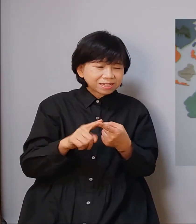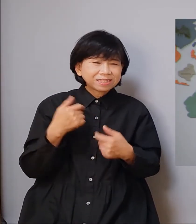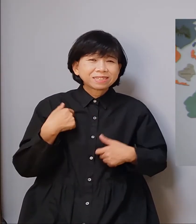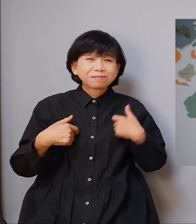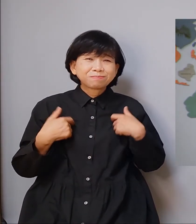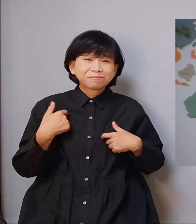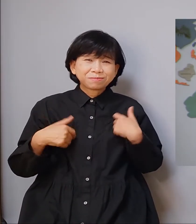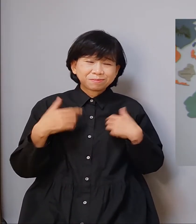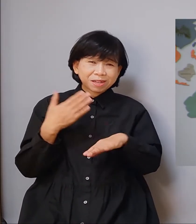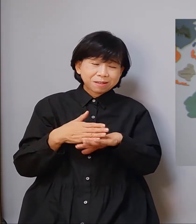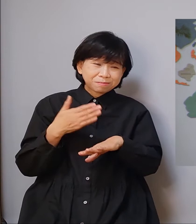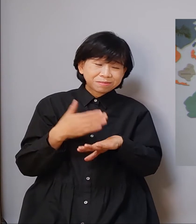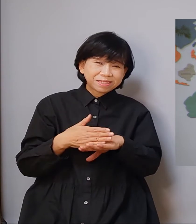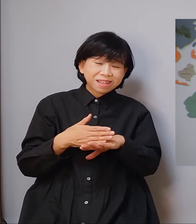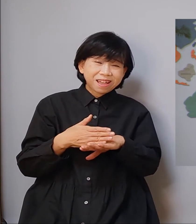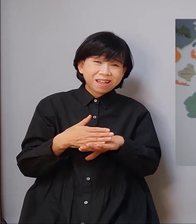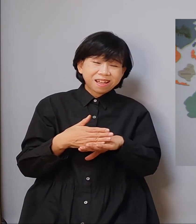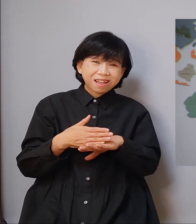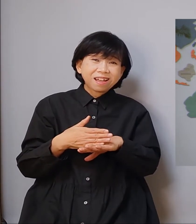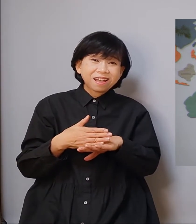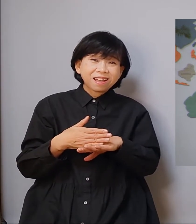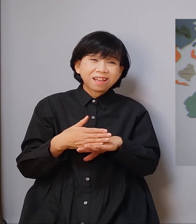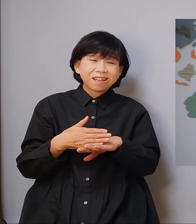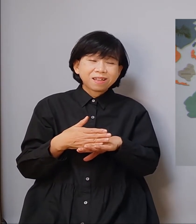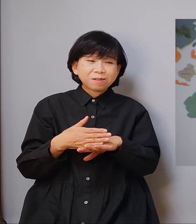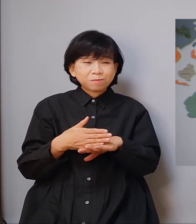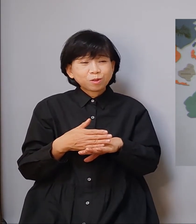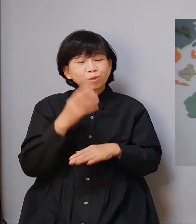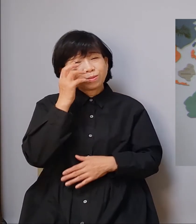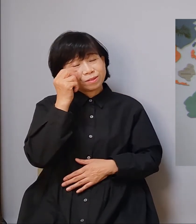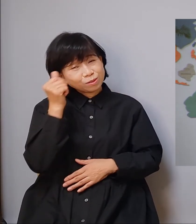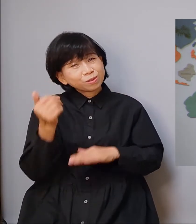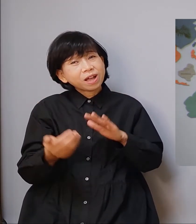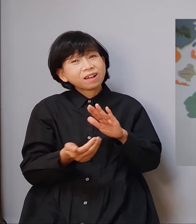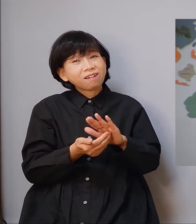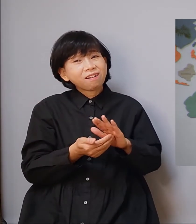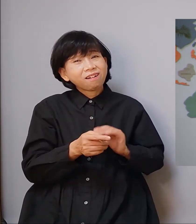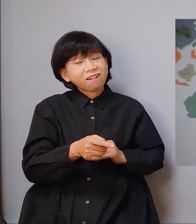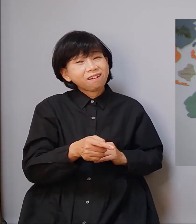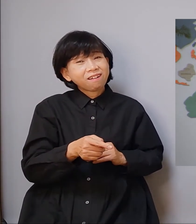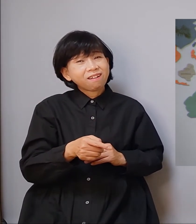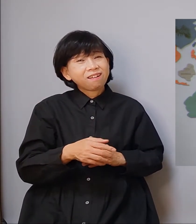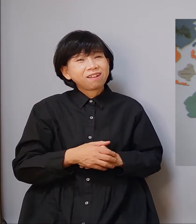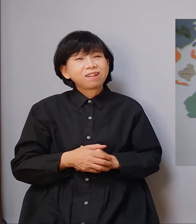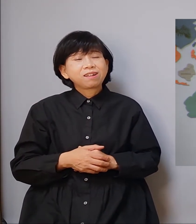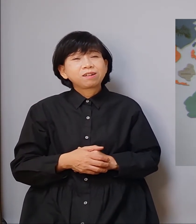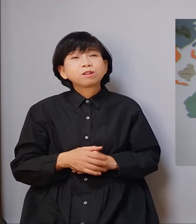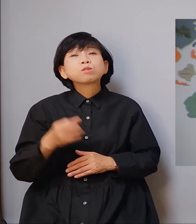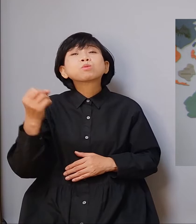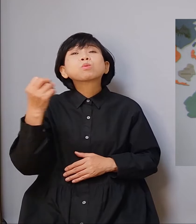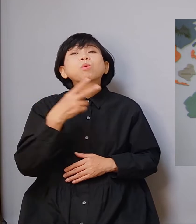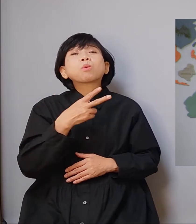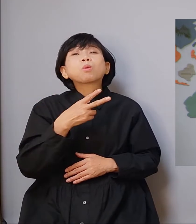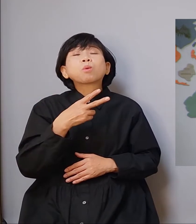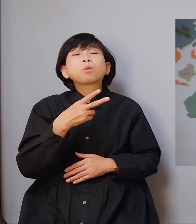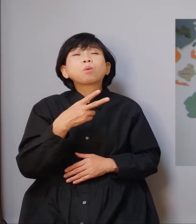기쁨, 감사, 여러분이 뭔가 하려고 하는데 잘 되는 일도 포함해서